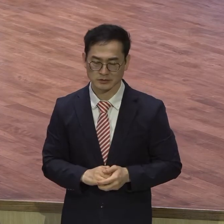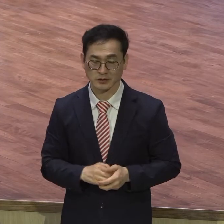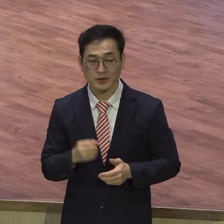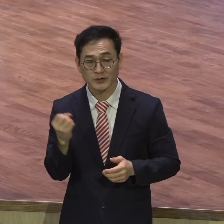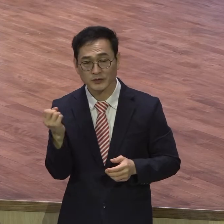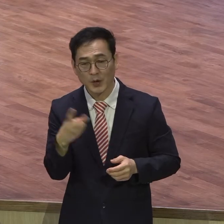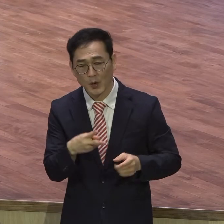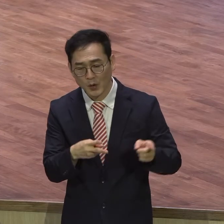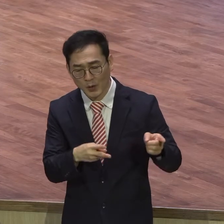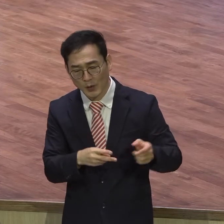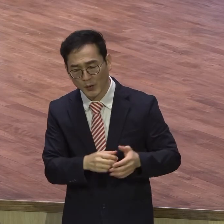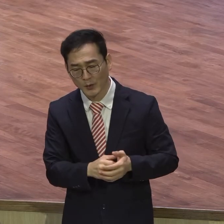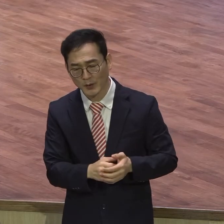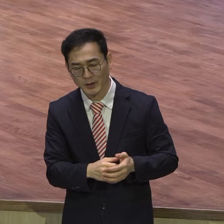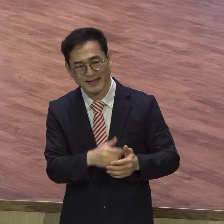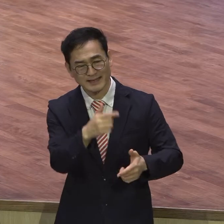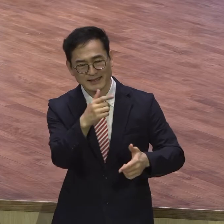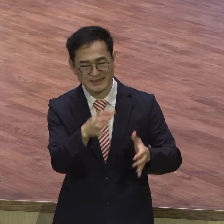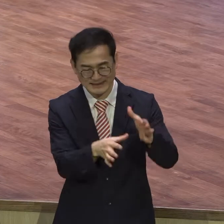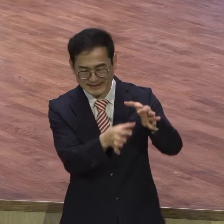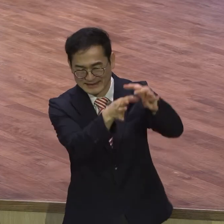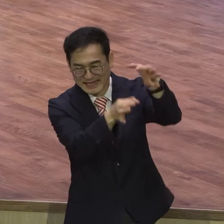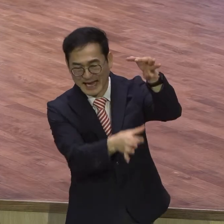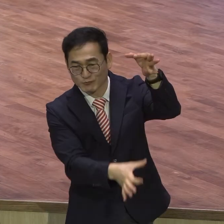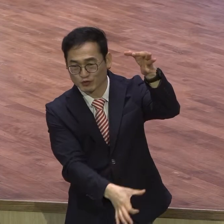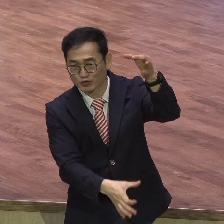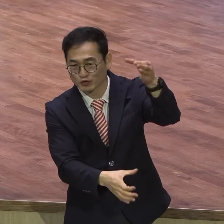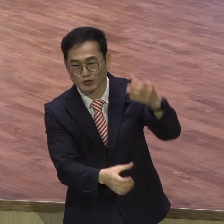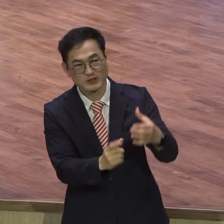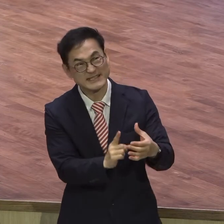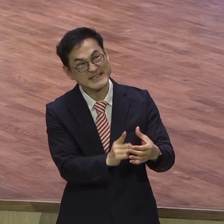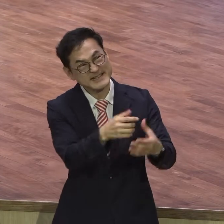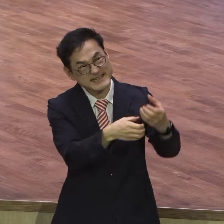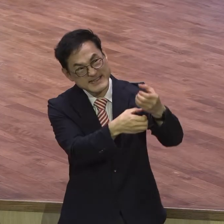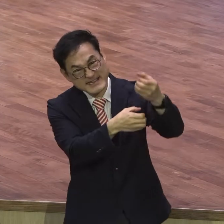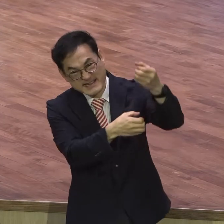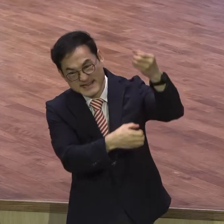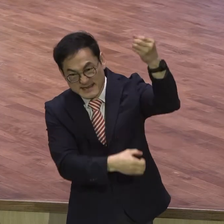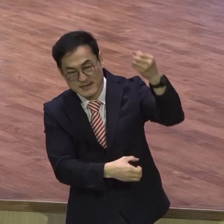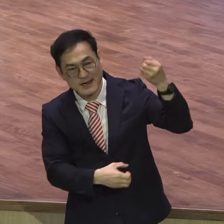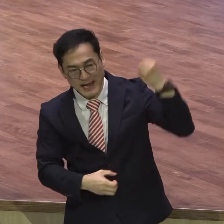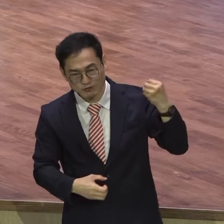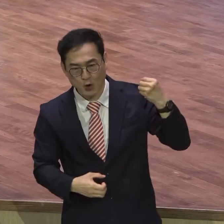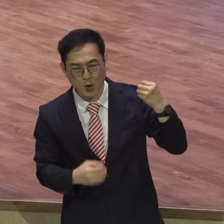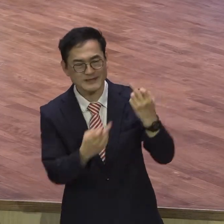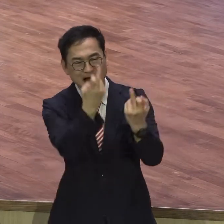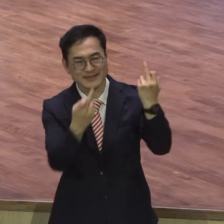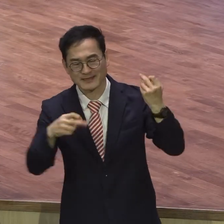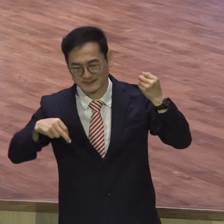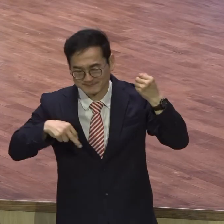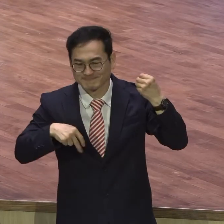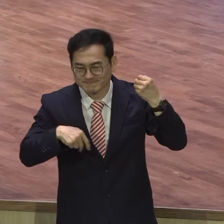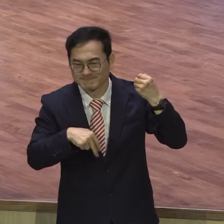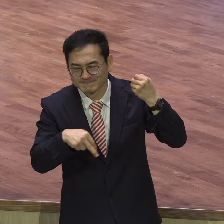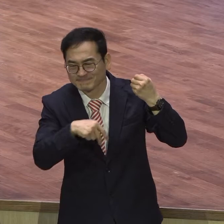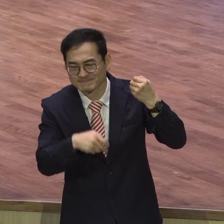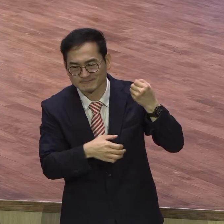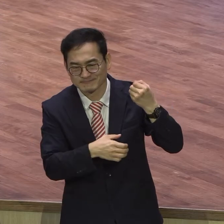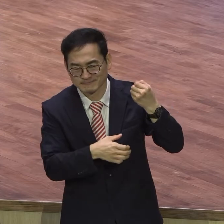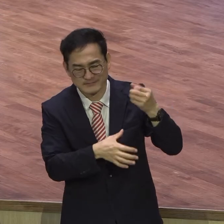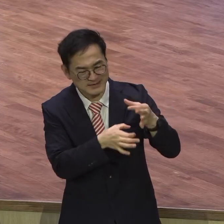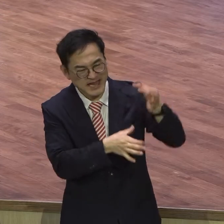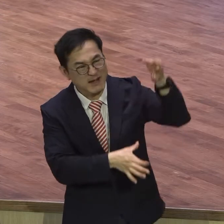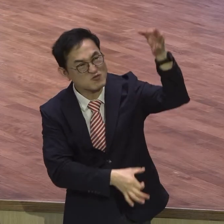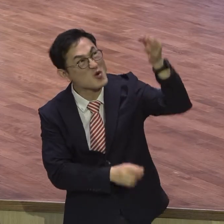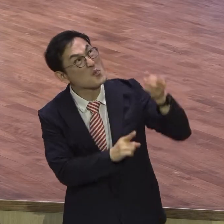생각하는 20미터 될 거예요 큰 대나무를 한 손에 오른손을 딱 잡고 뛰어요 산으로 우리 동네가 산 동네인데 산들을